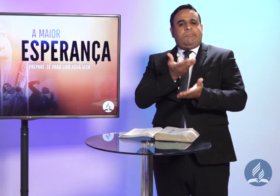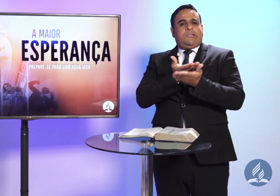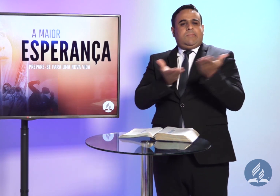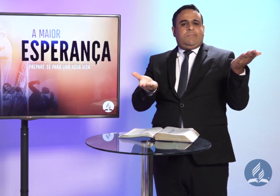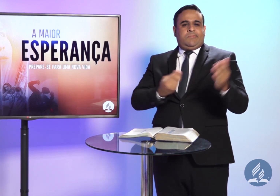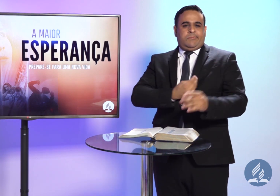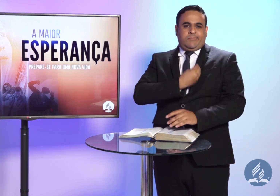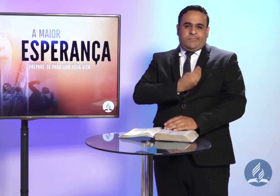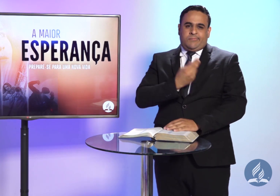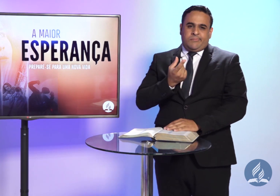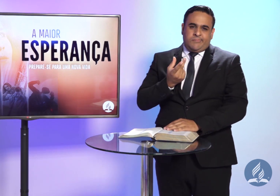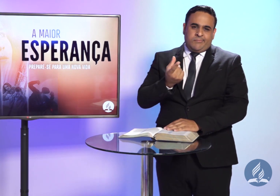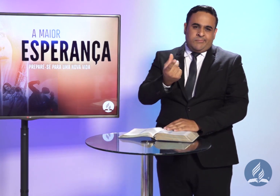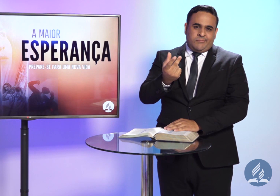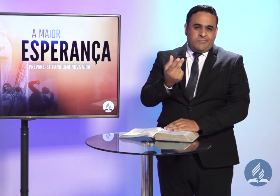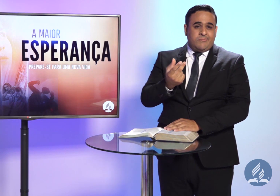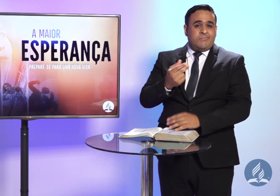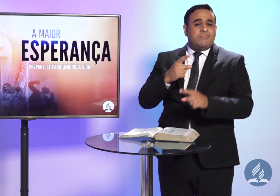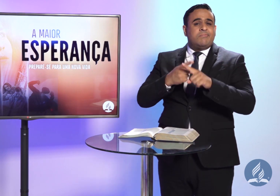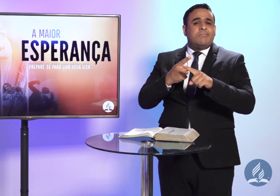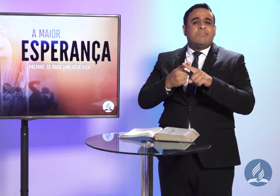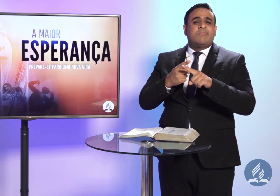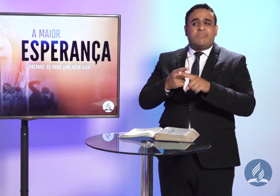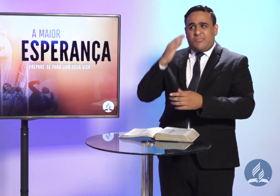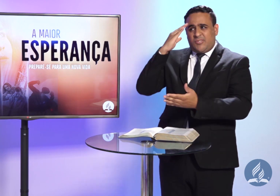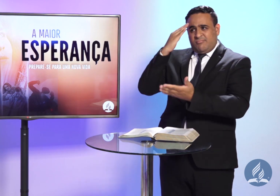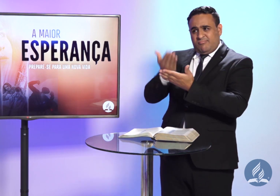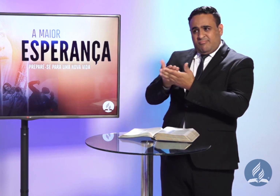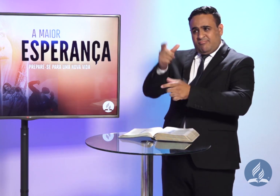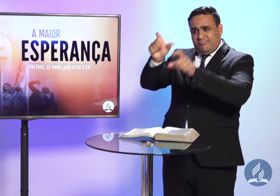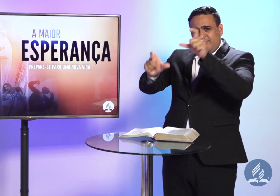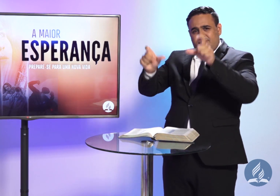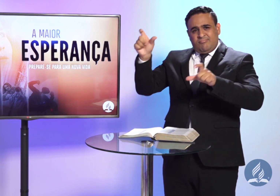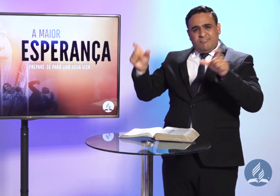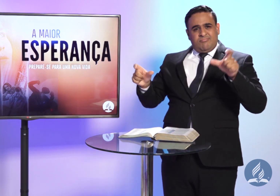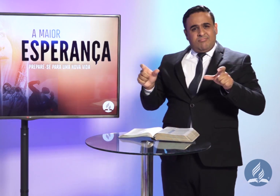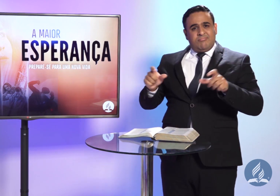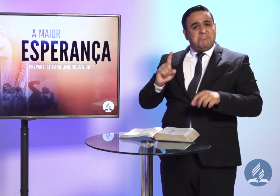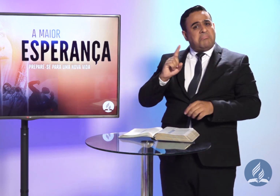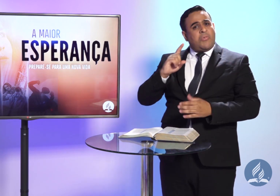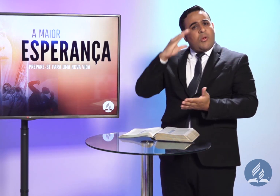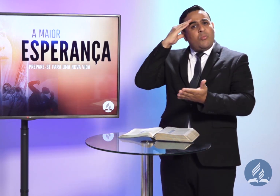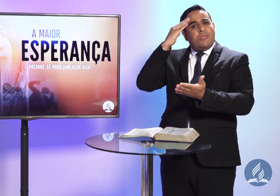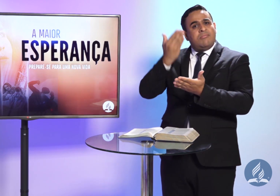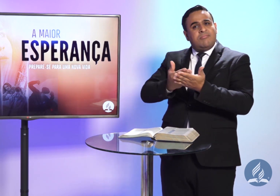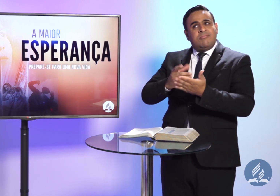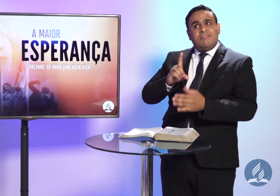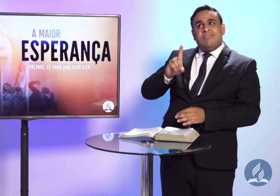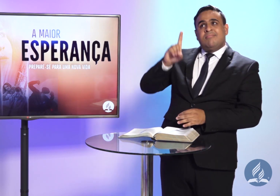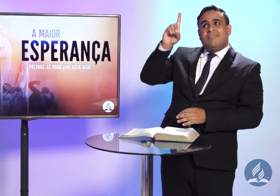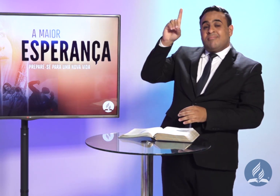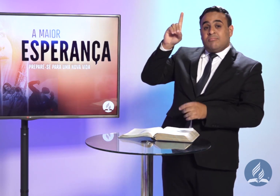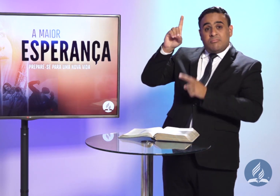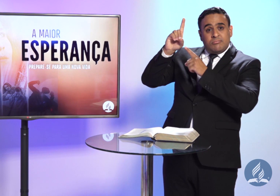oportunidade de viver uma vida eterna. Então, acredite não nas pessoas, acredite em